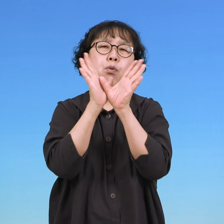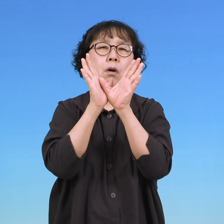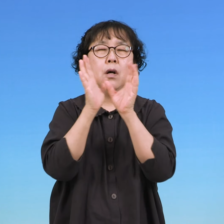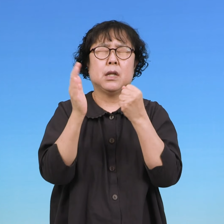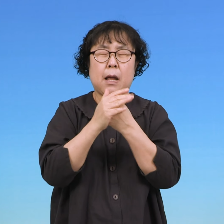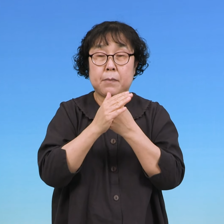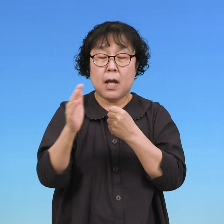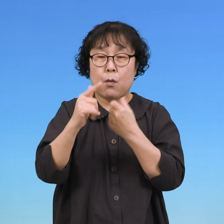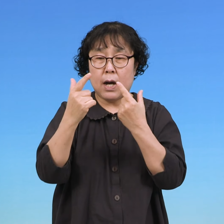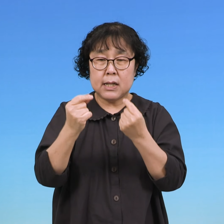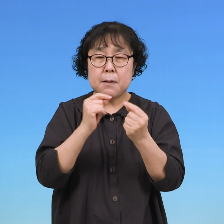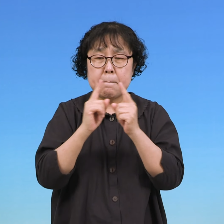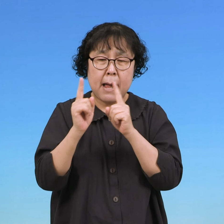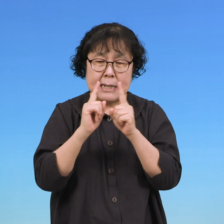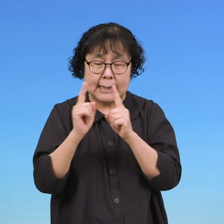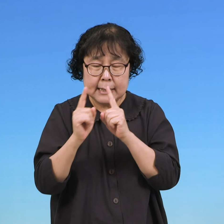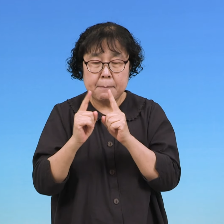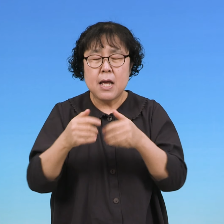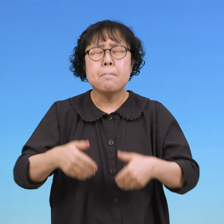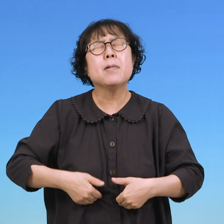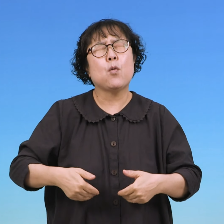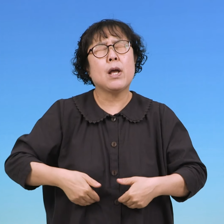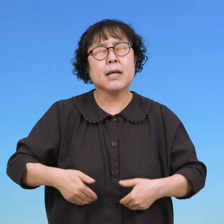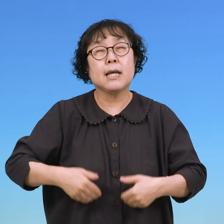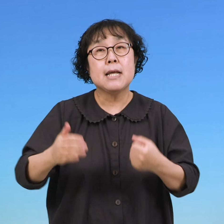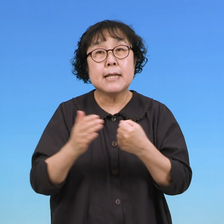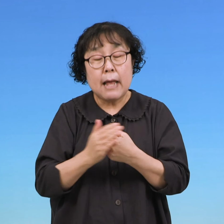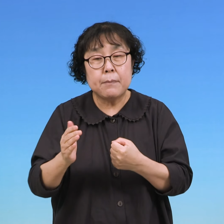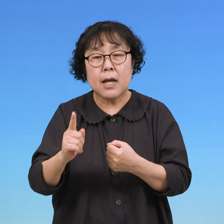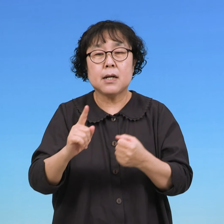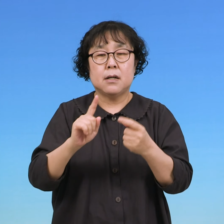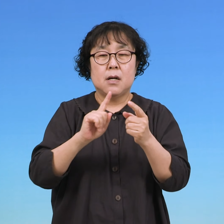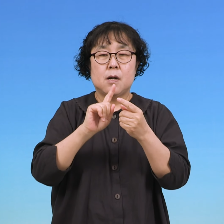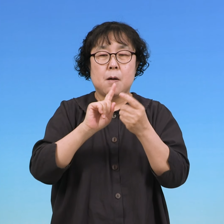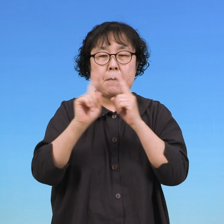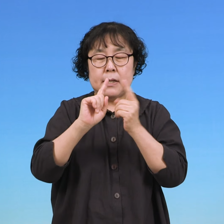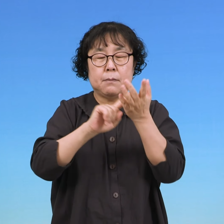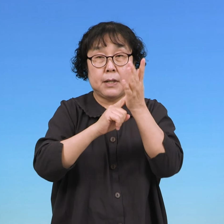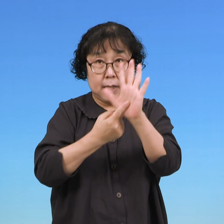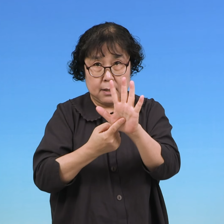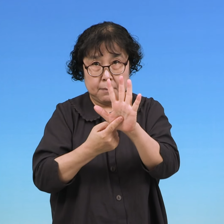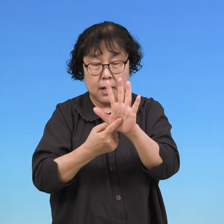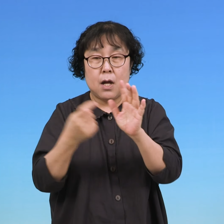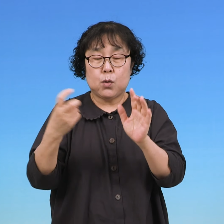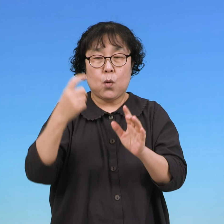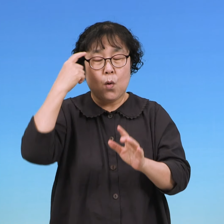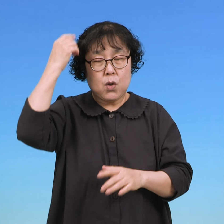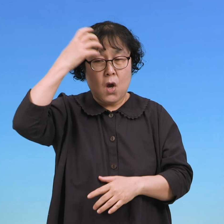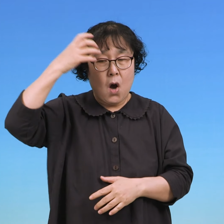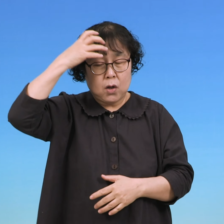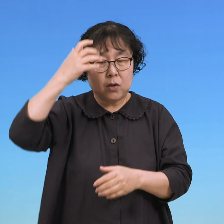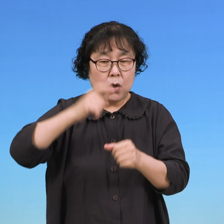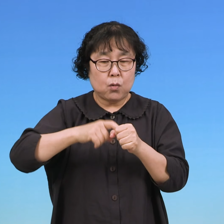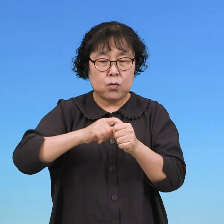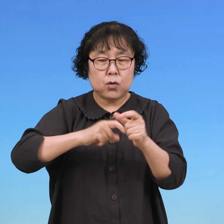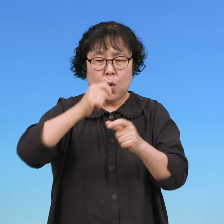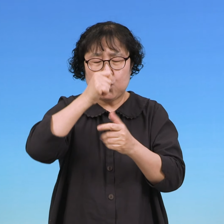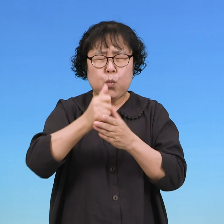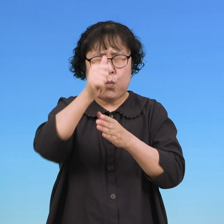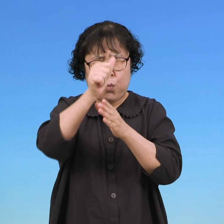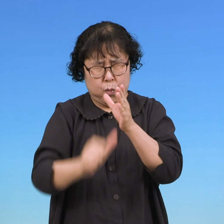이게 사회적으로 또 도덕과 윤리적으로 타락해 있던 그 시대 상이었고요. 그런가 하면 영적으로는 더